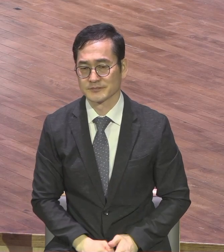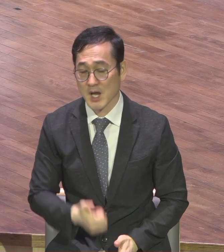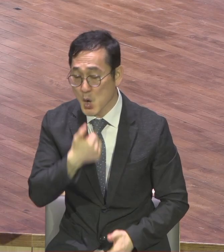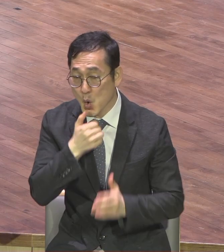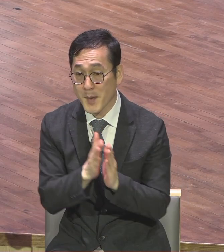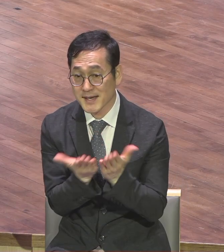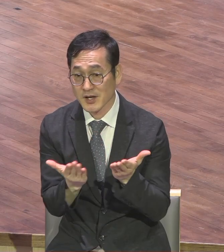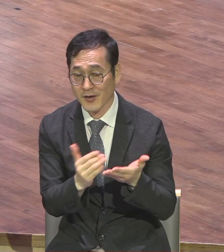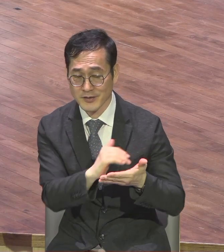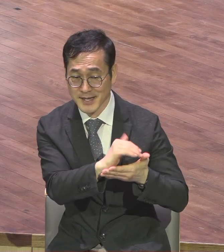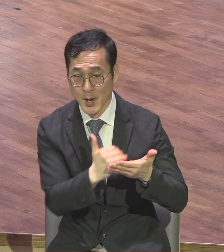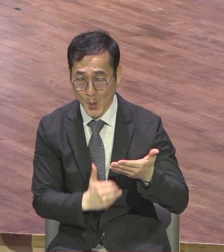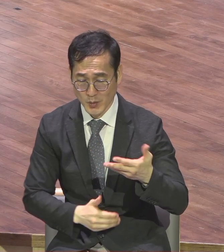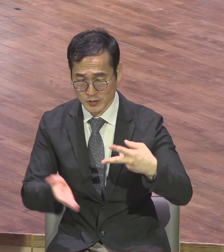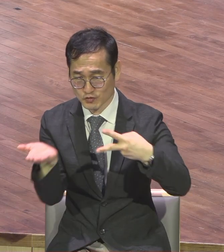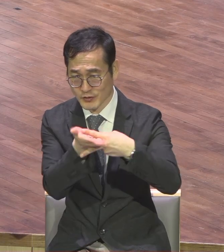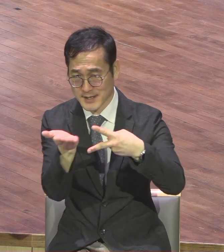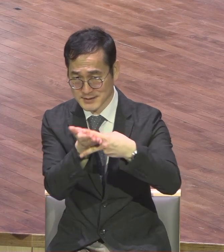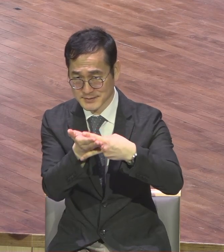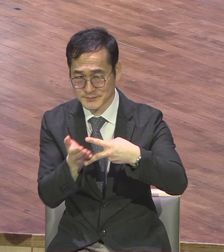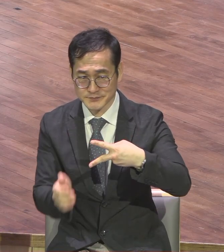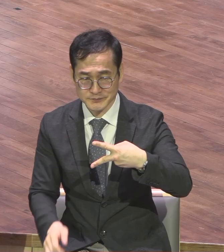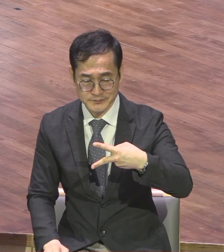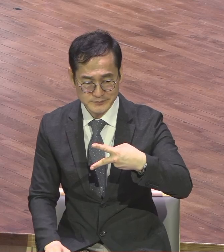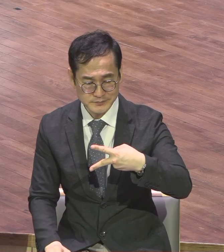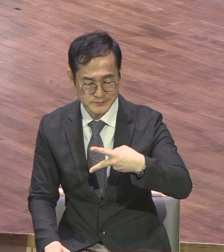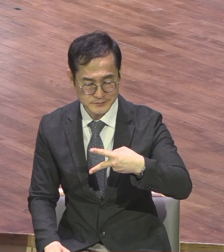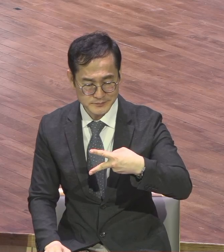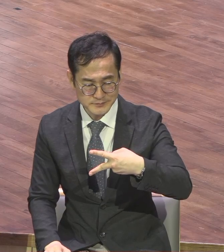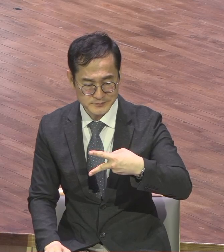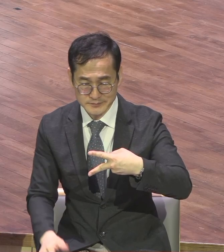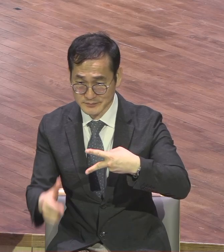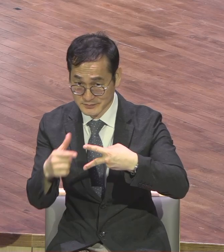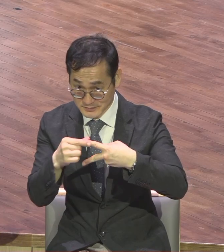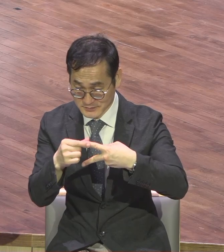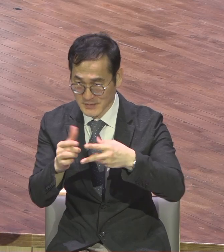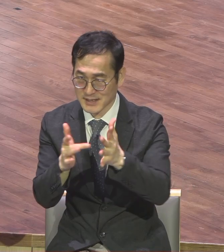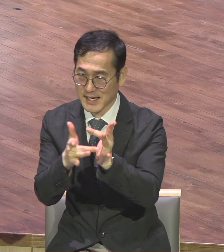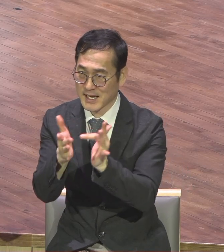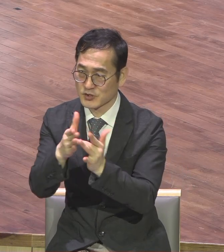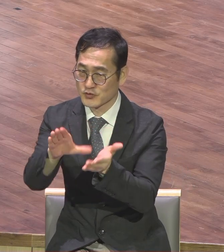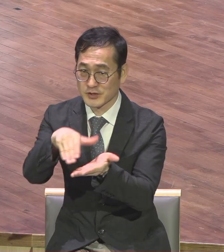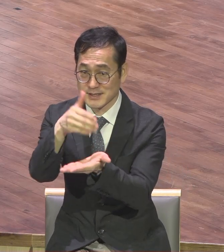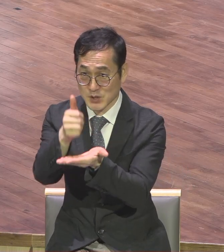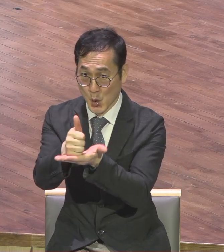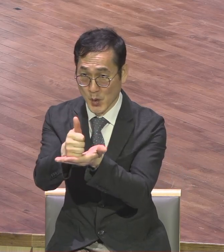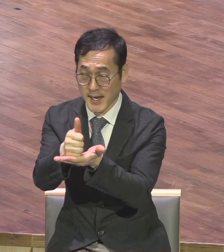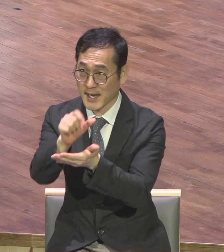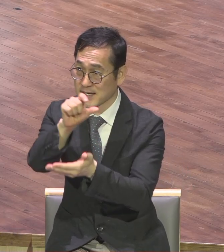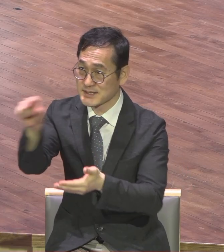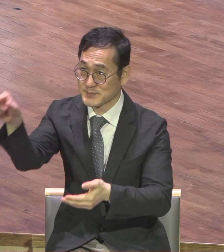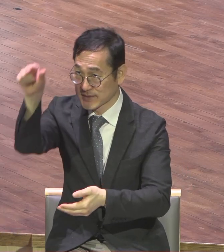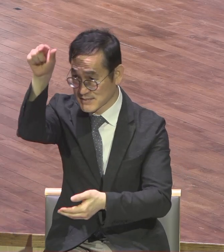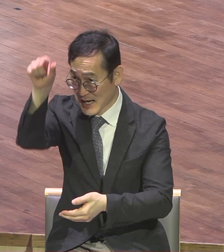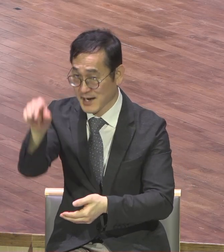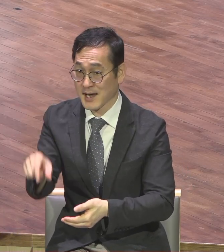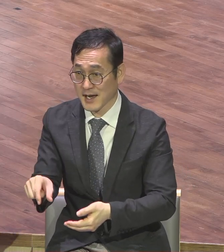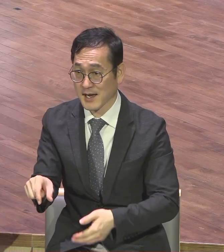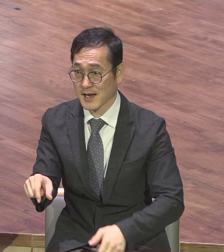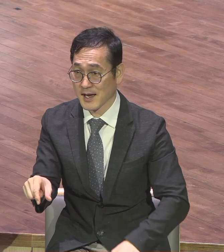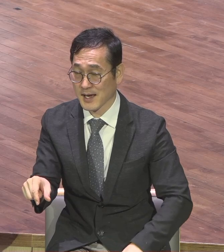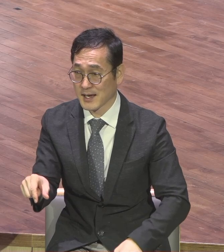마무리하면서 크게 두 가지를 강조하지요. 무엇보다 예수 그리스도의 십자가와